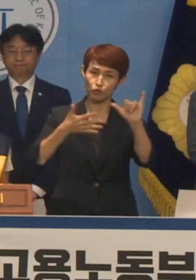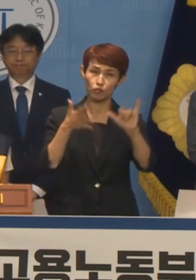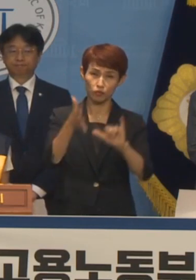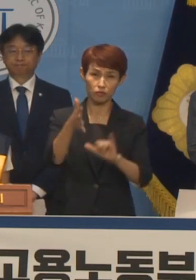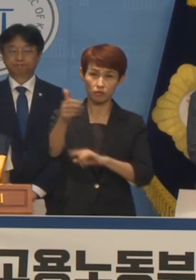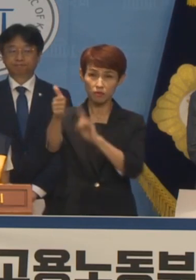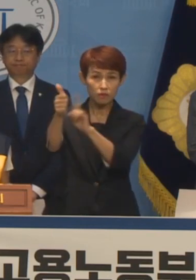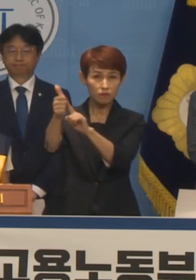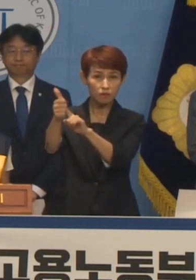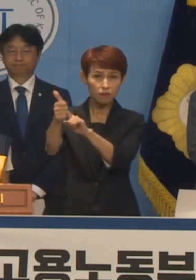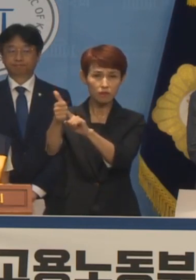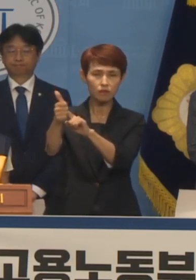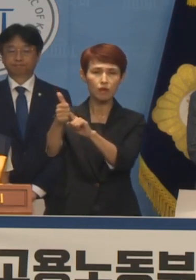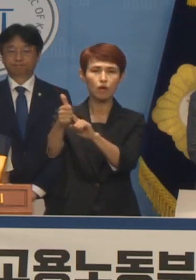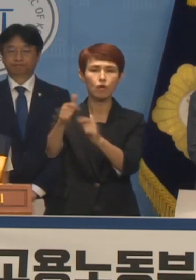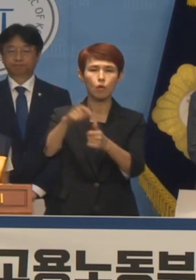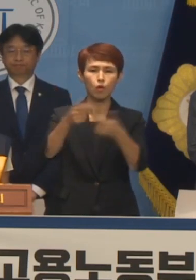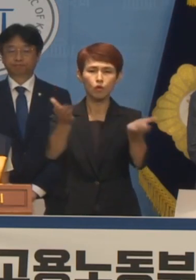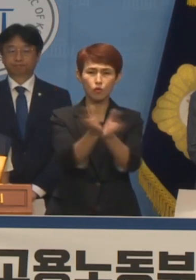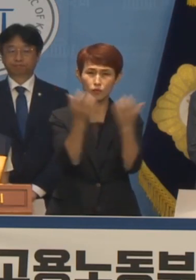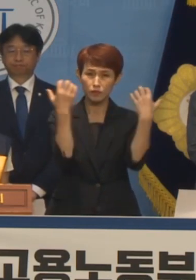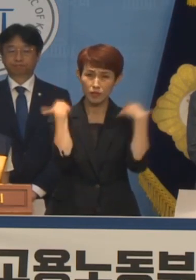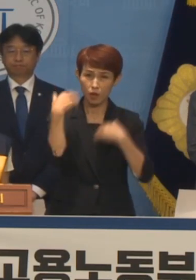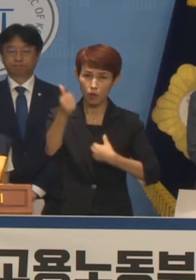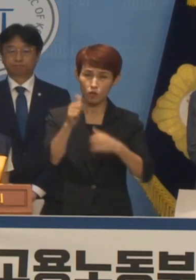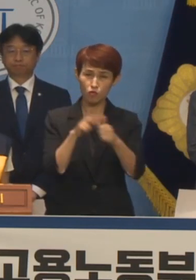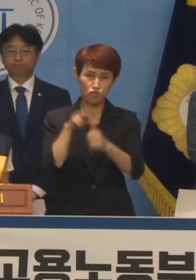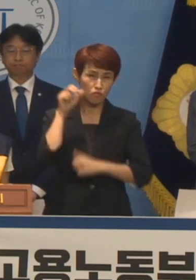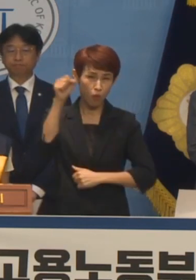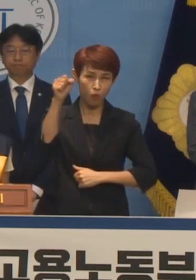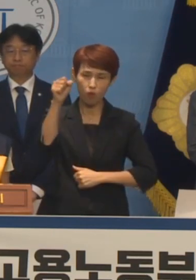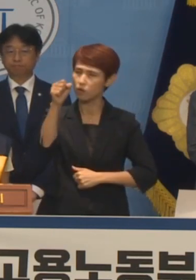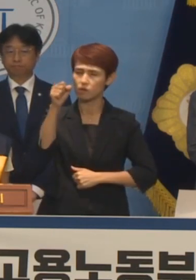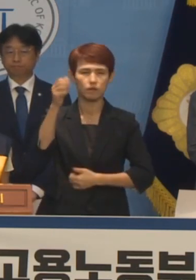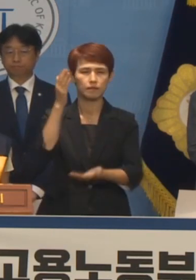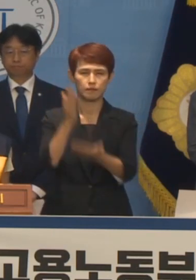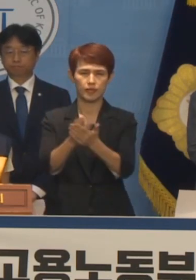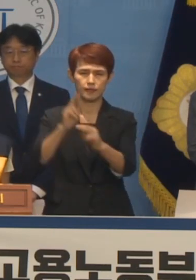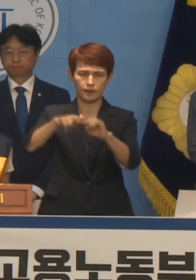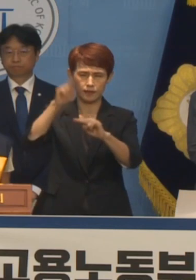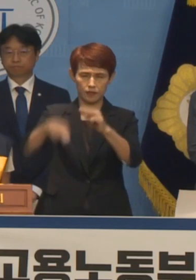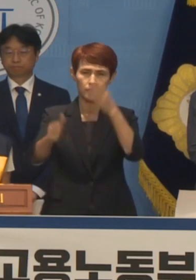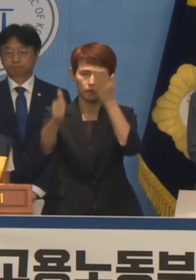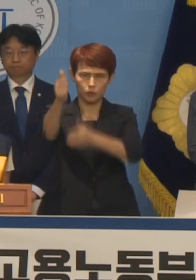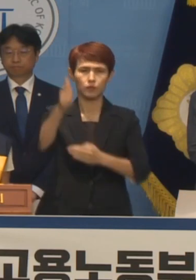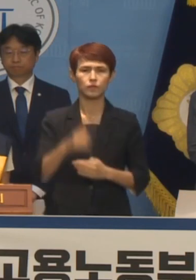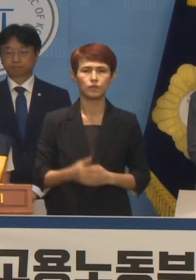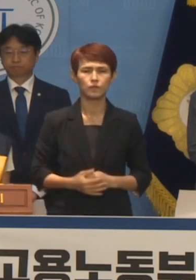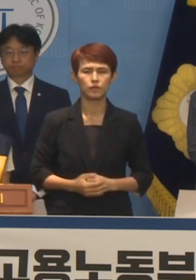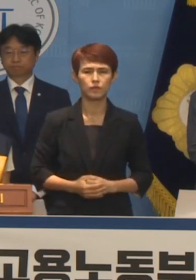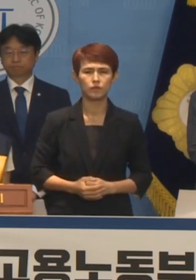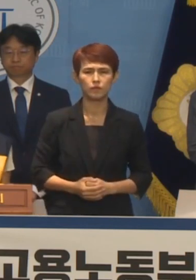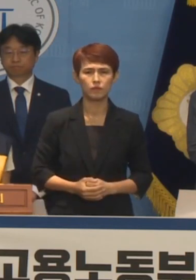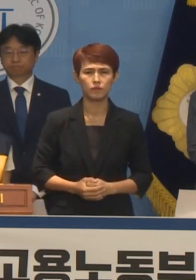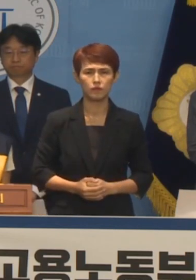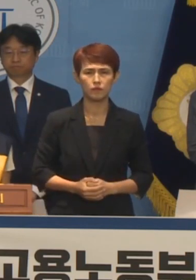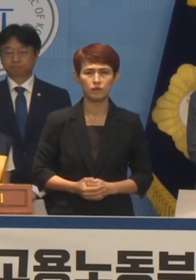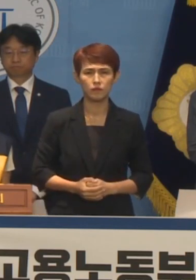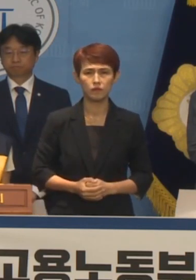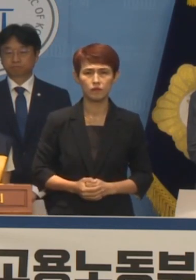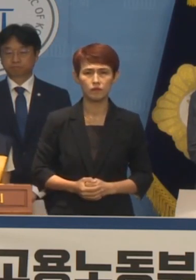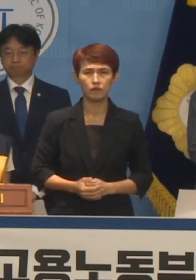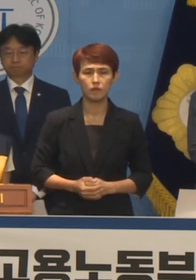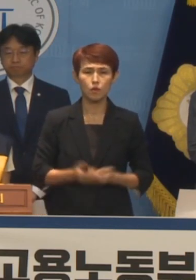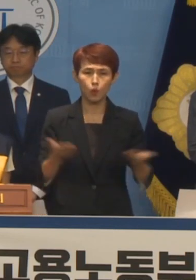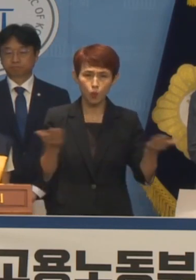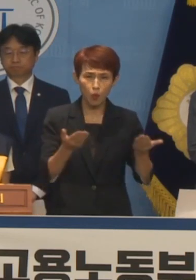김문수는 고용노동부 장관 후보자 자리를 내려놓으십시오. 자진 사퇴하십시오. 신성한